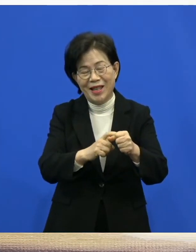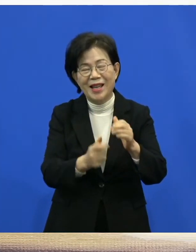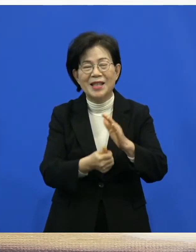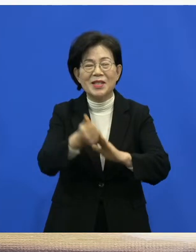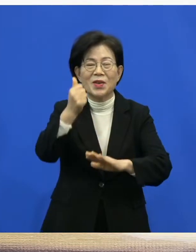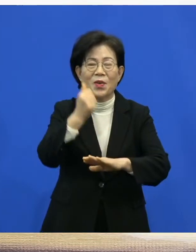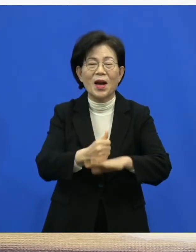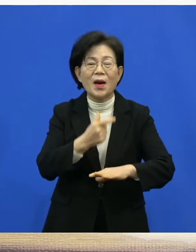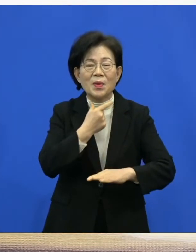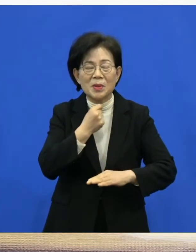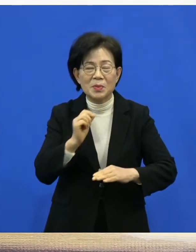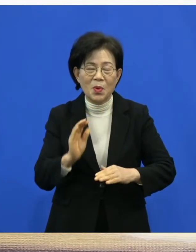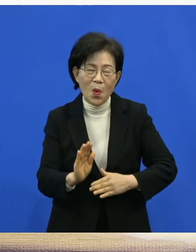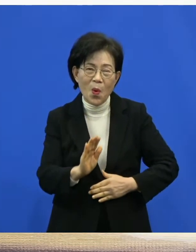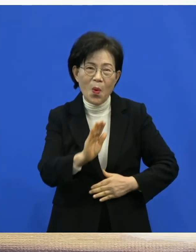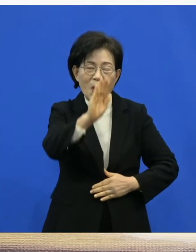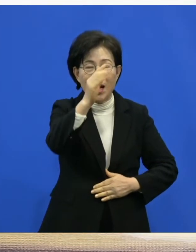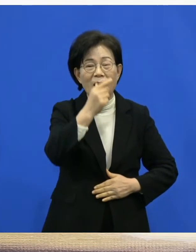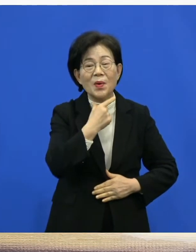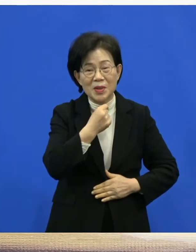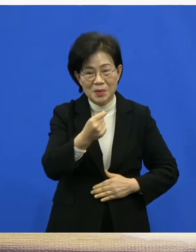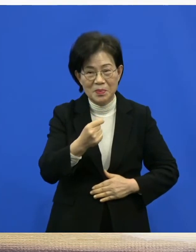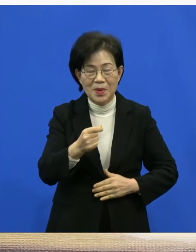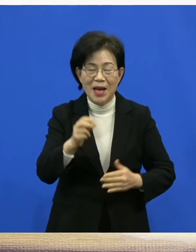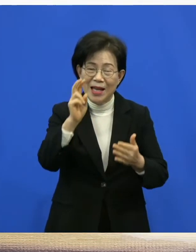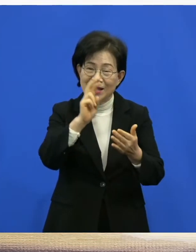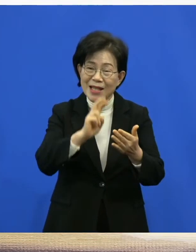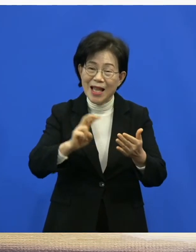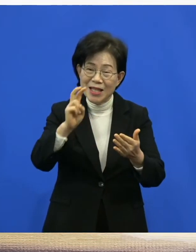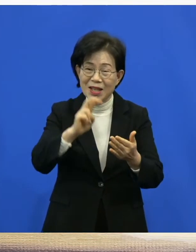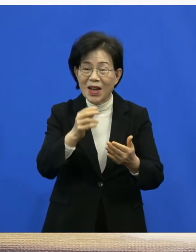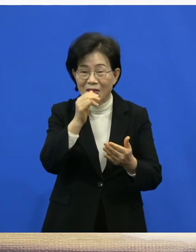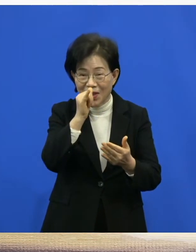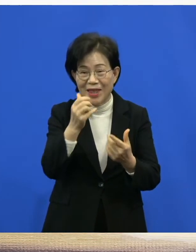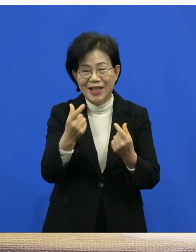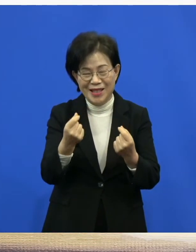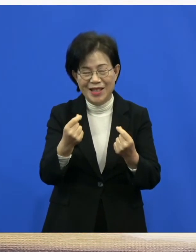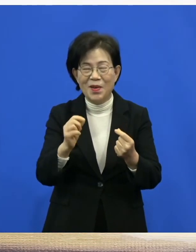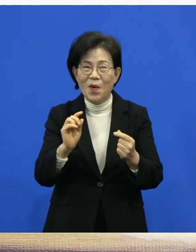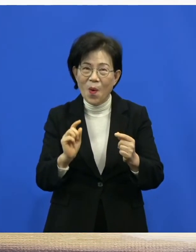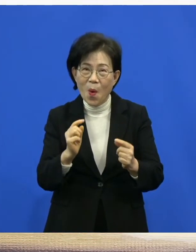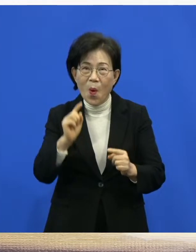올라가고 싶은 거예요. 올라가. 찬송가도 올라가 이게 좋아요.